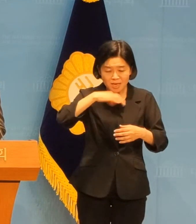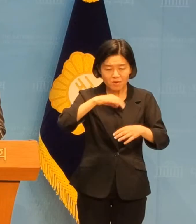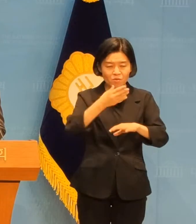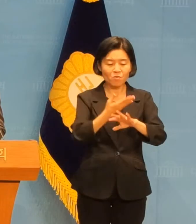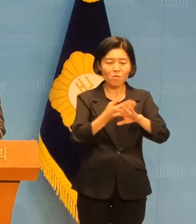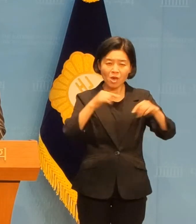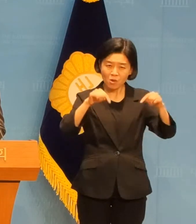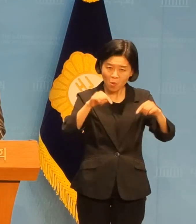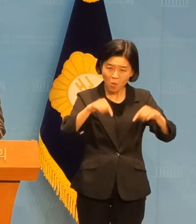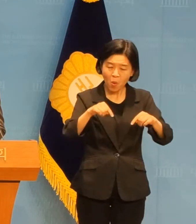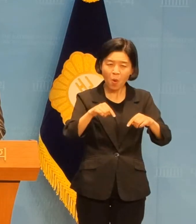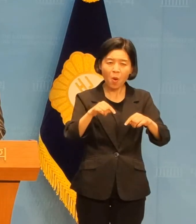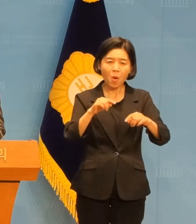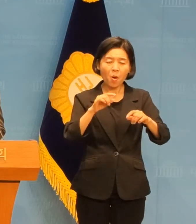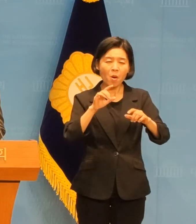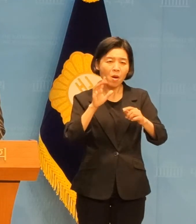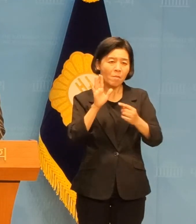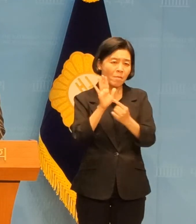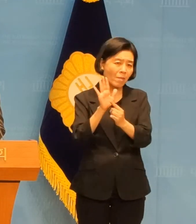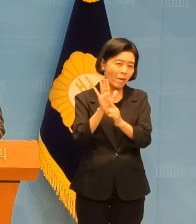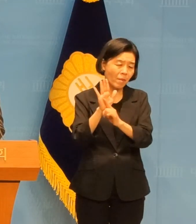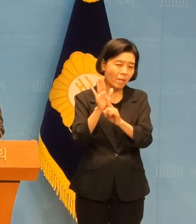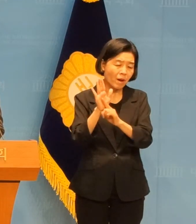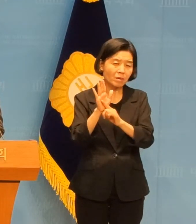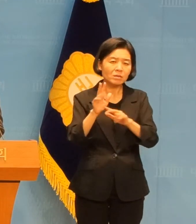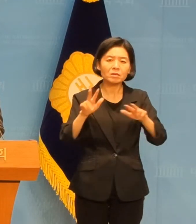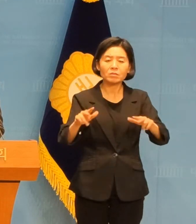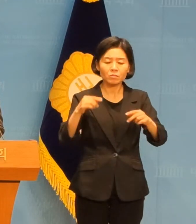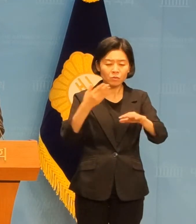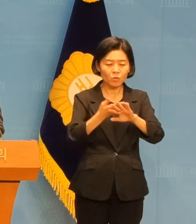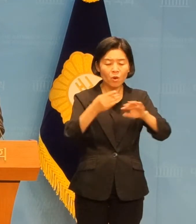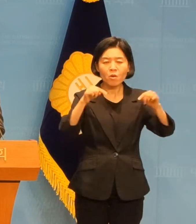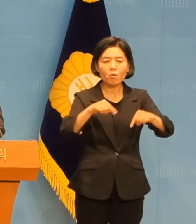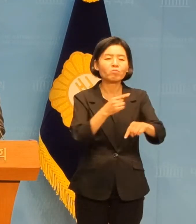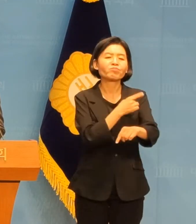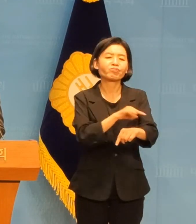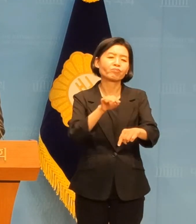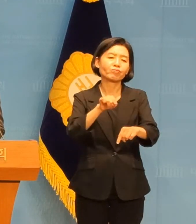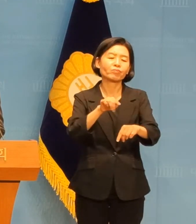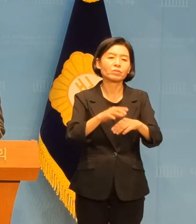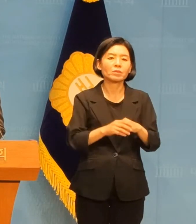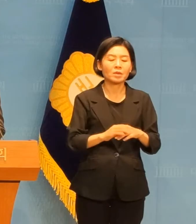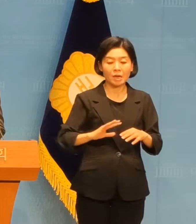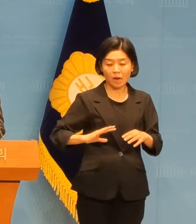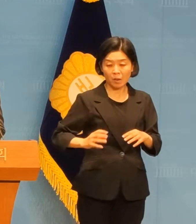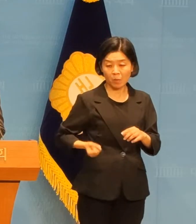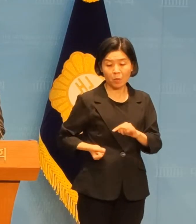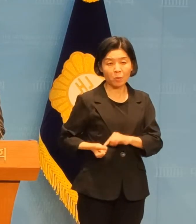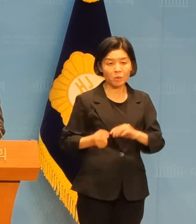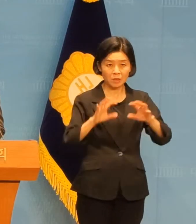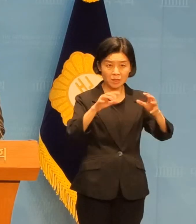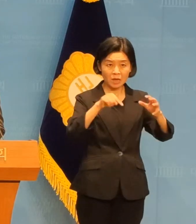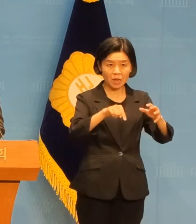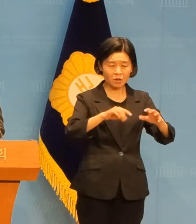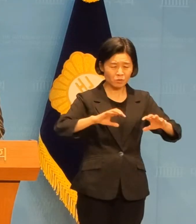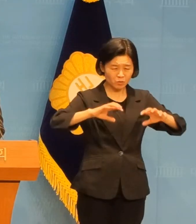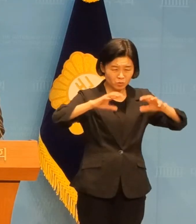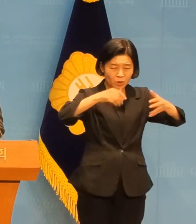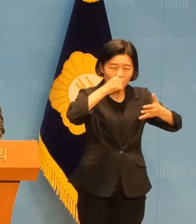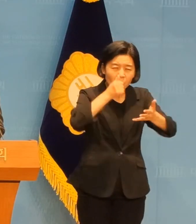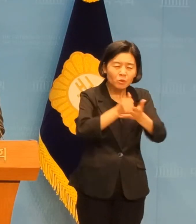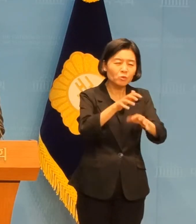외교 무능이자 외교 실패입니다. 최근 몇 년 사이 캄보디아는 국제 범죄 조직의 온상이